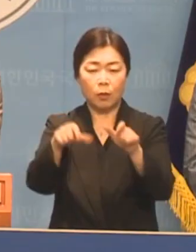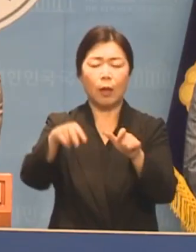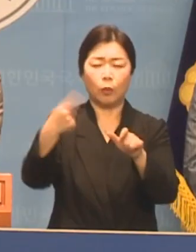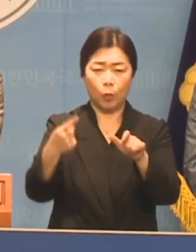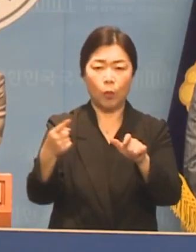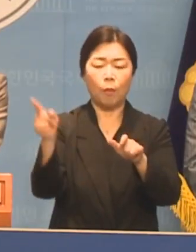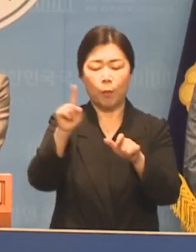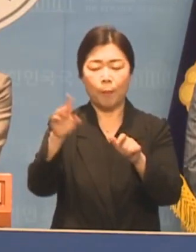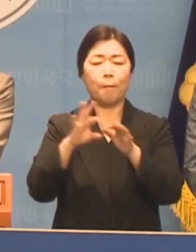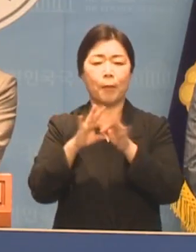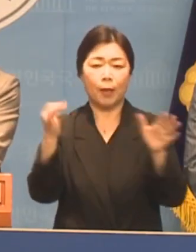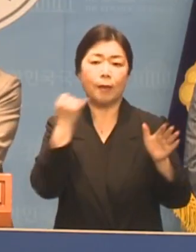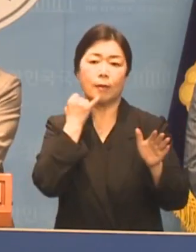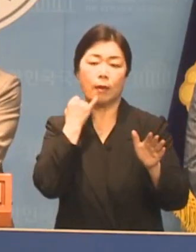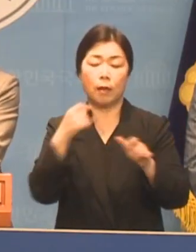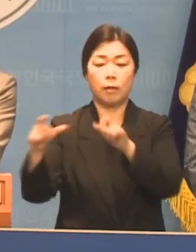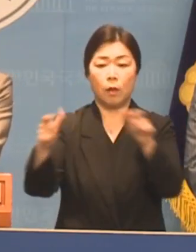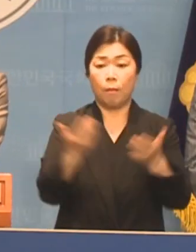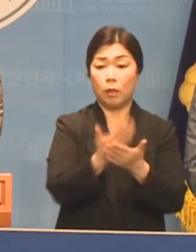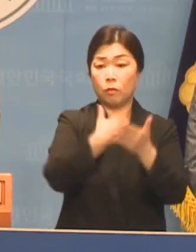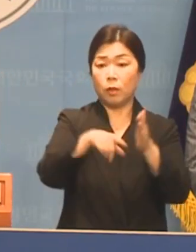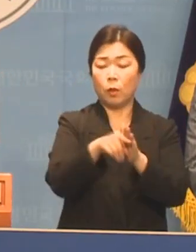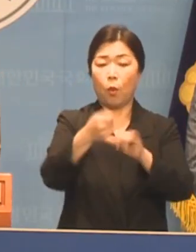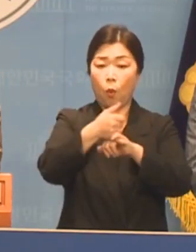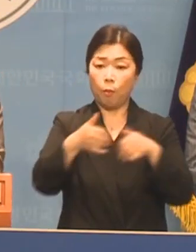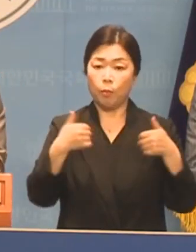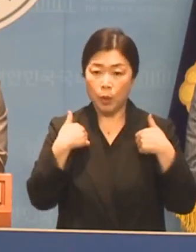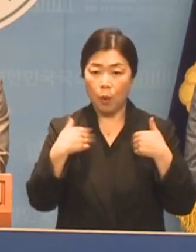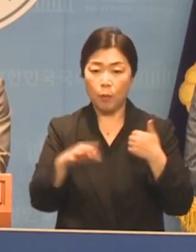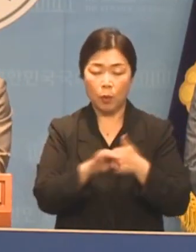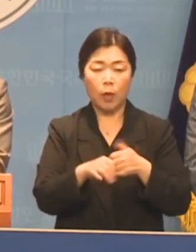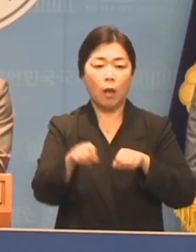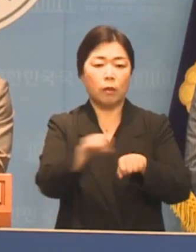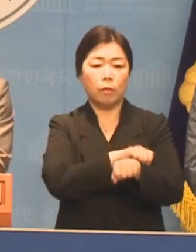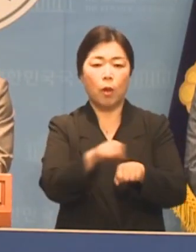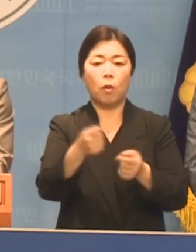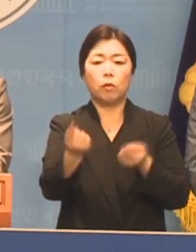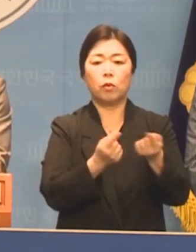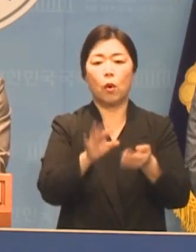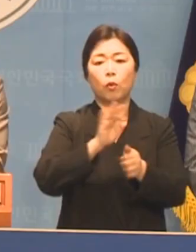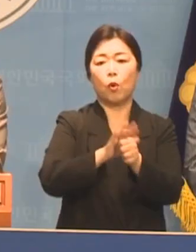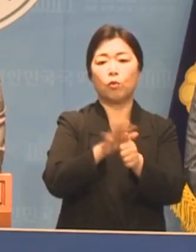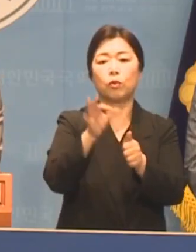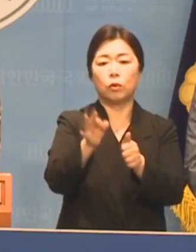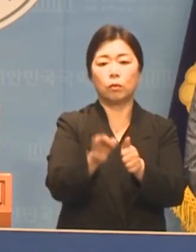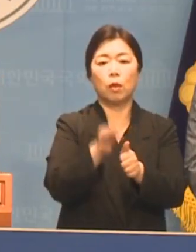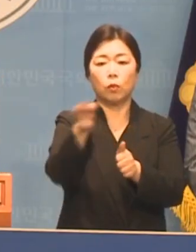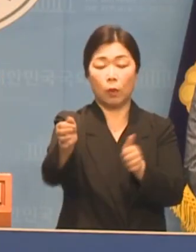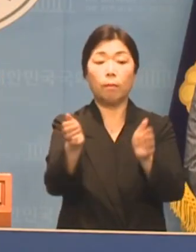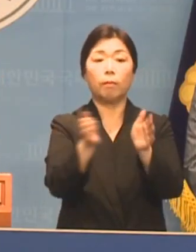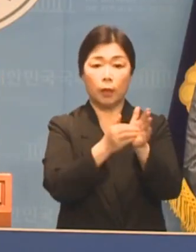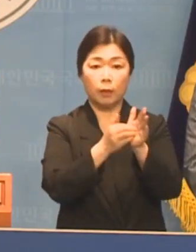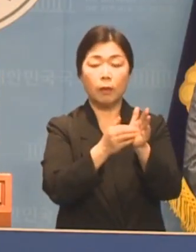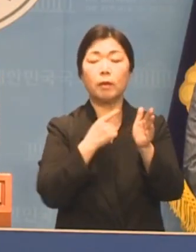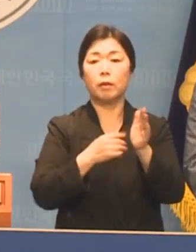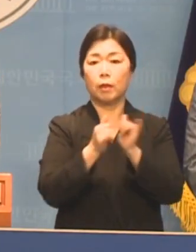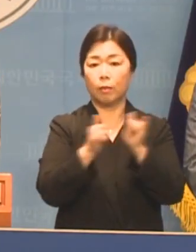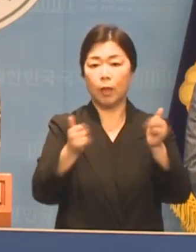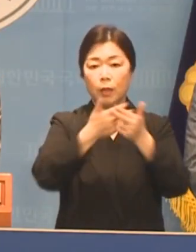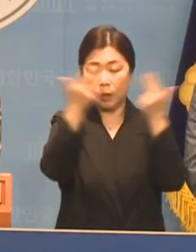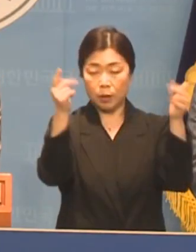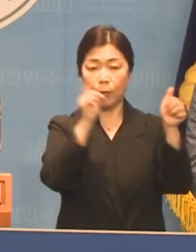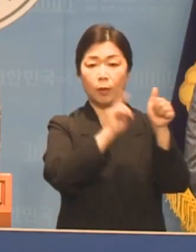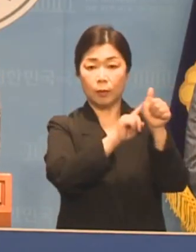하더라도 지역 발전을 위해서 필요하다 그러면 특별조정 교부금을 내린 도지사가 바로